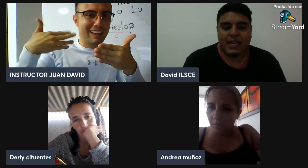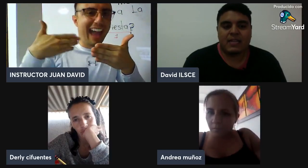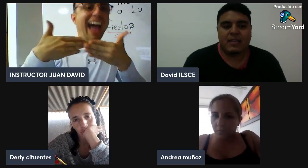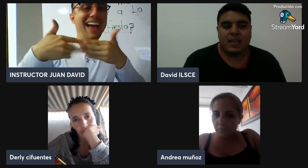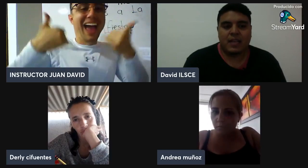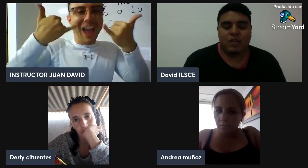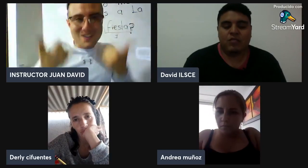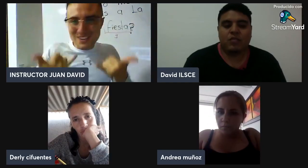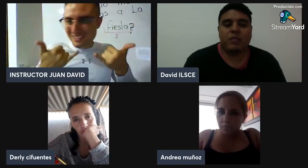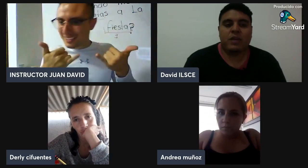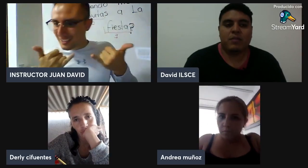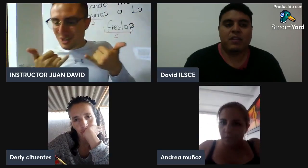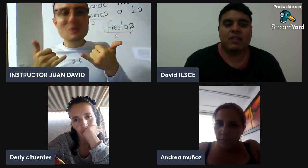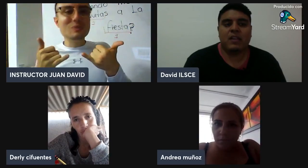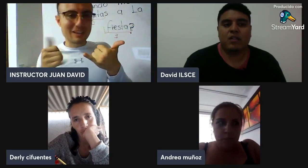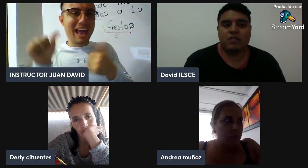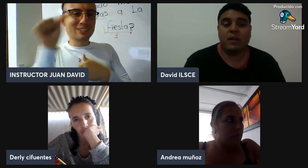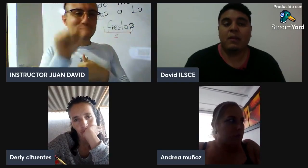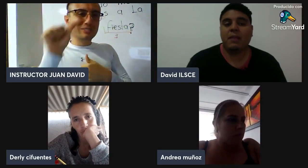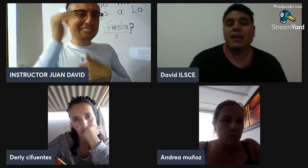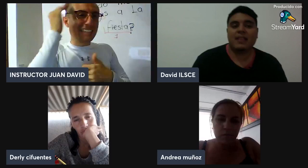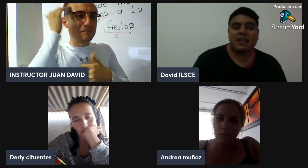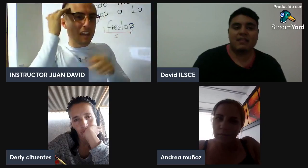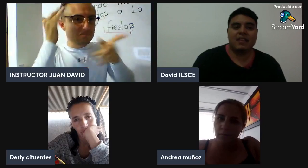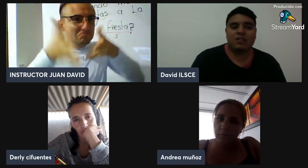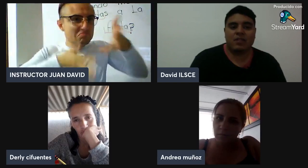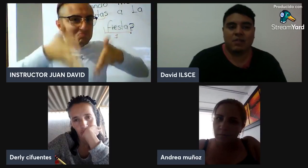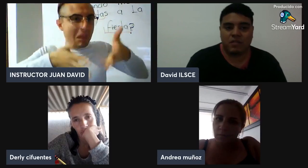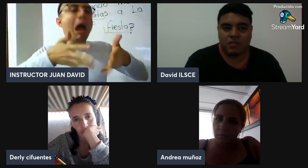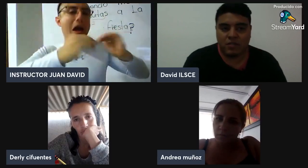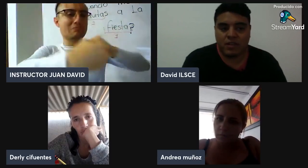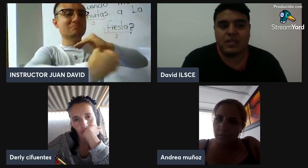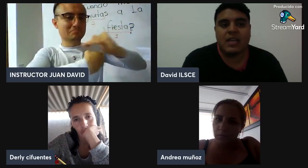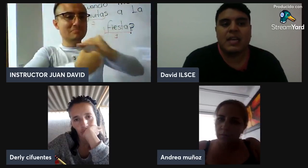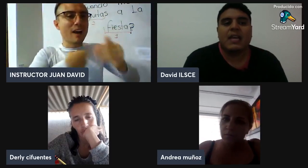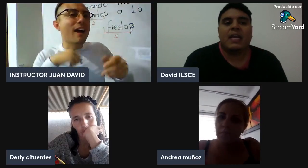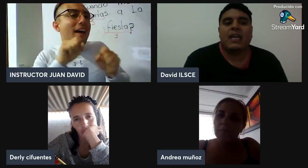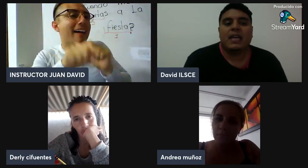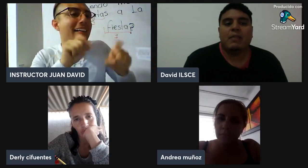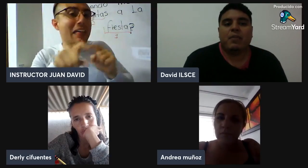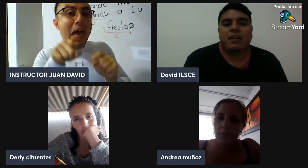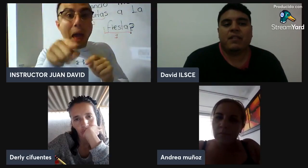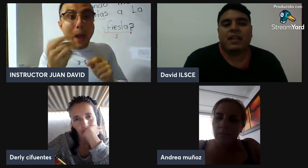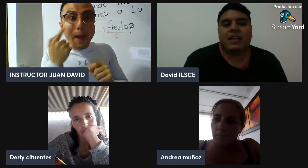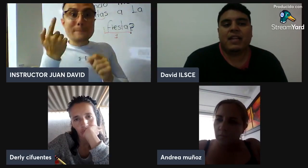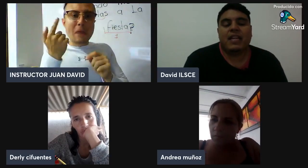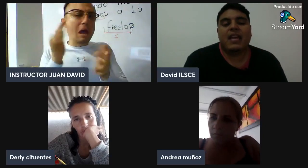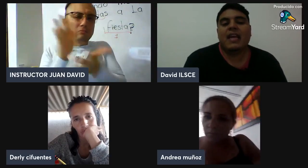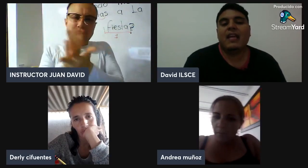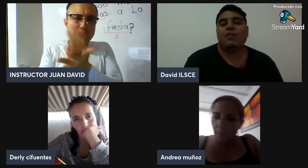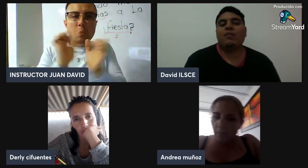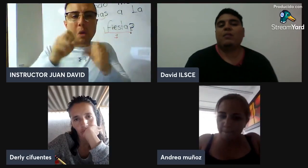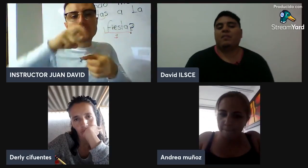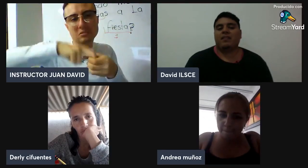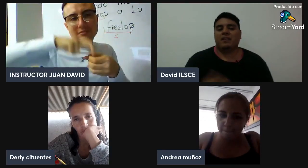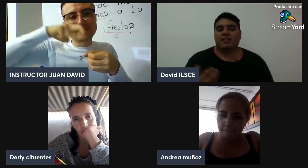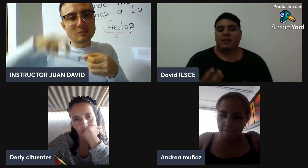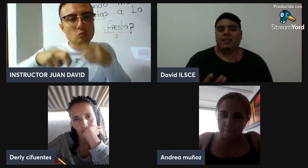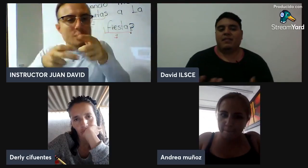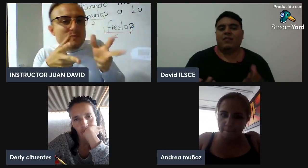nosotros venimos desde el 2020 haciendo transmisiones y puede ser el día de hoy pues en este mes lo